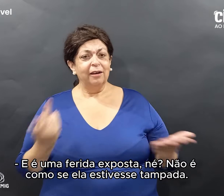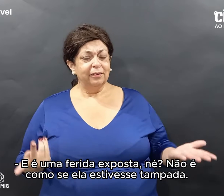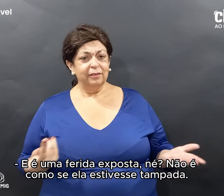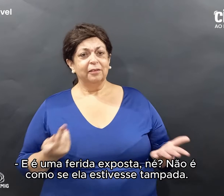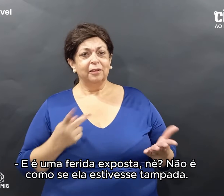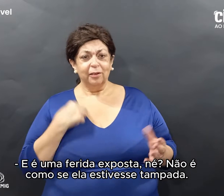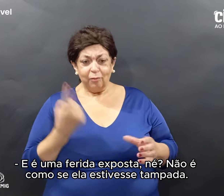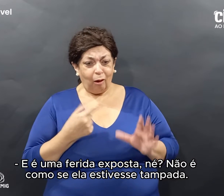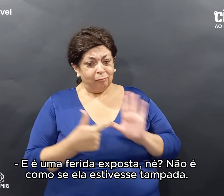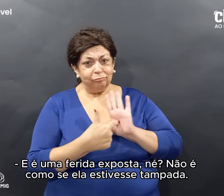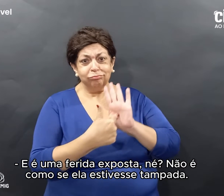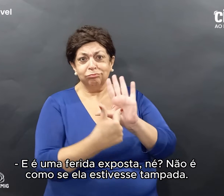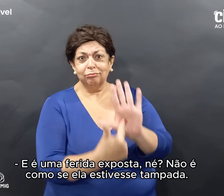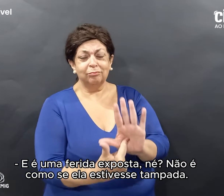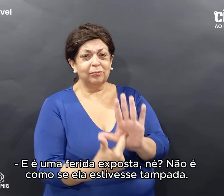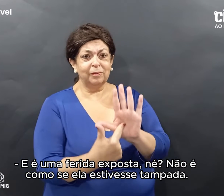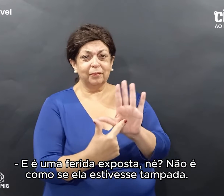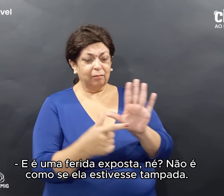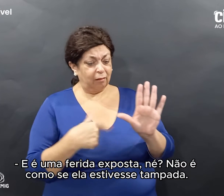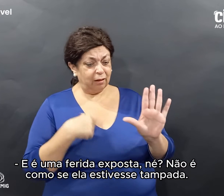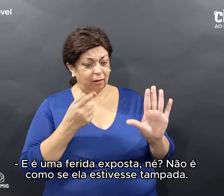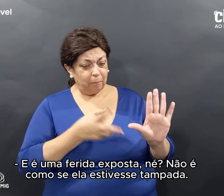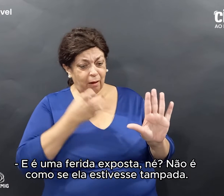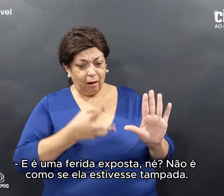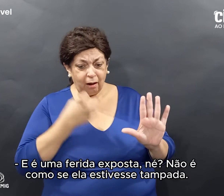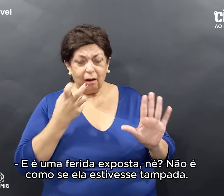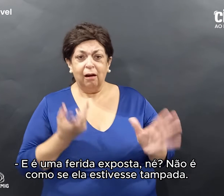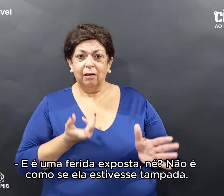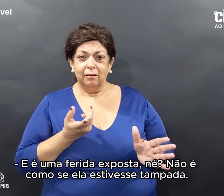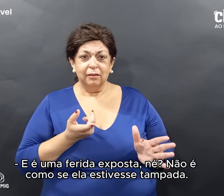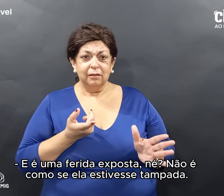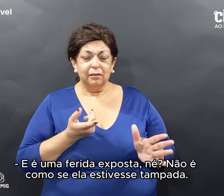ferida exposta, né? Não é como se ela estivesse ali